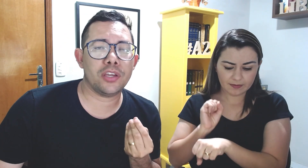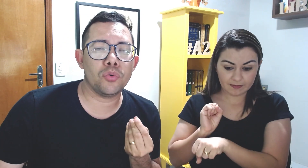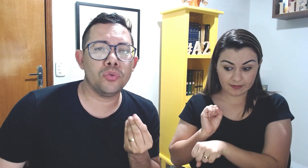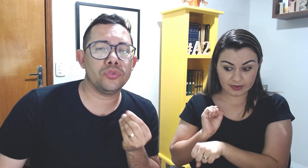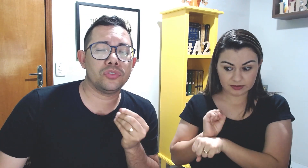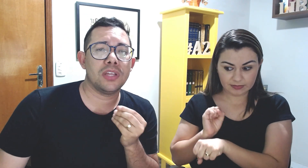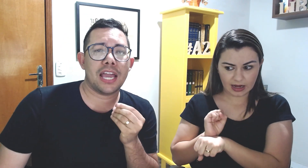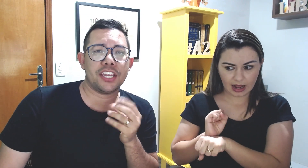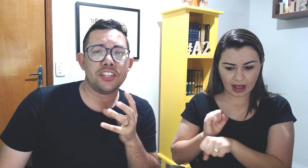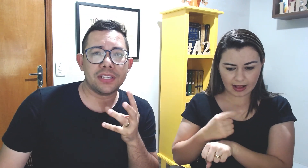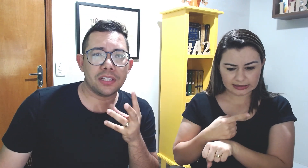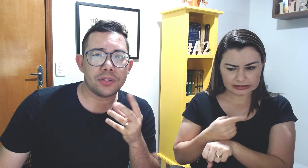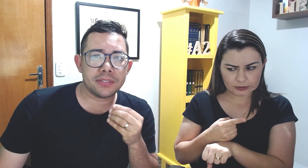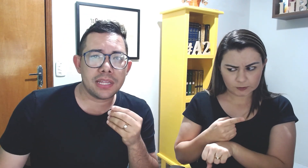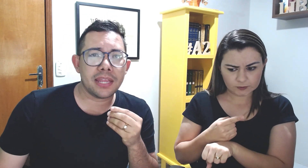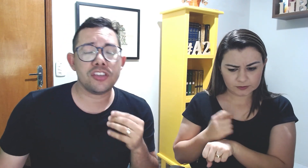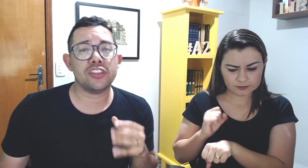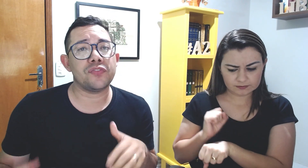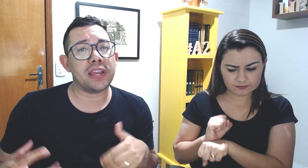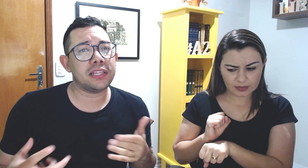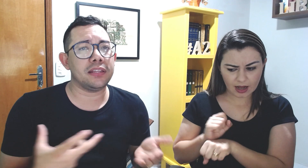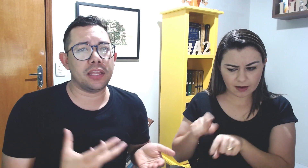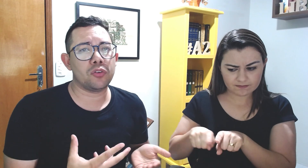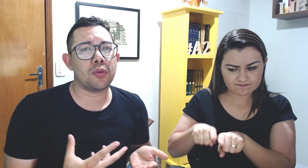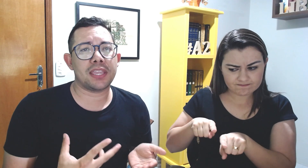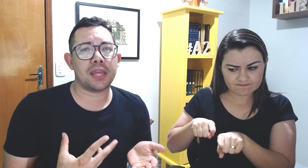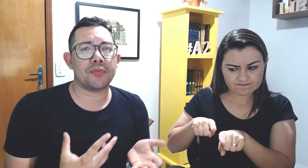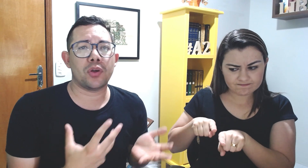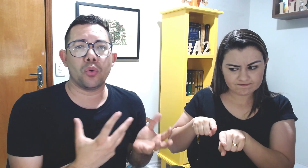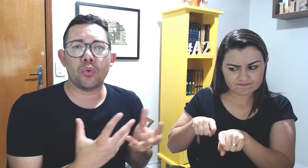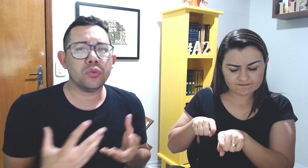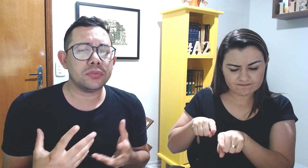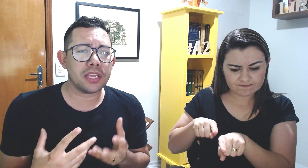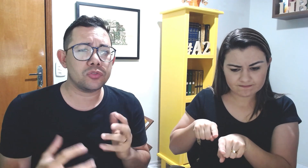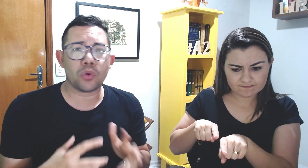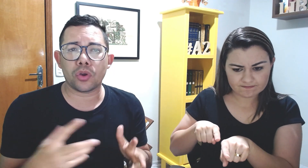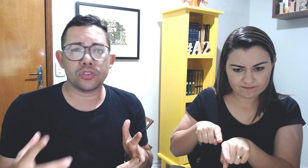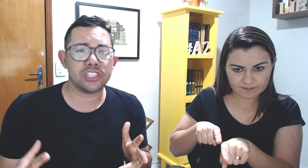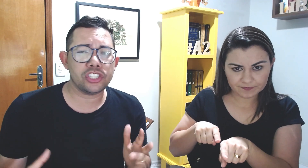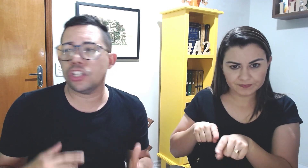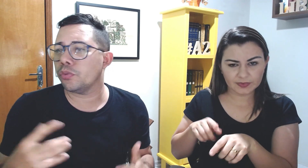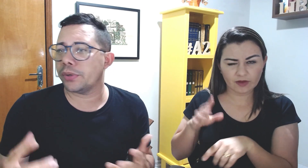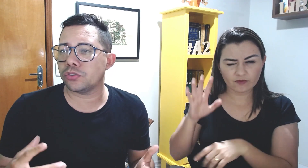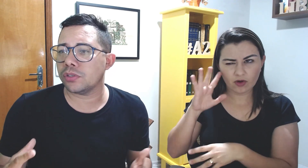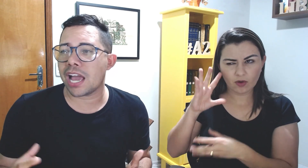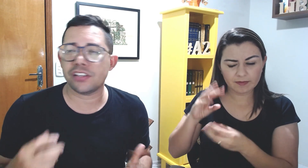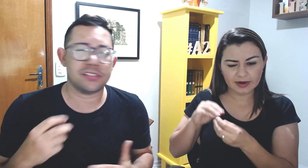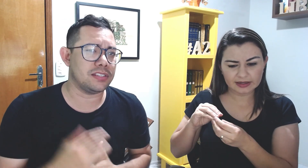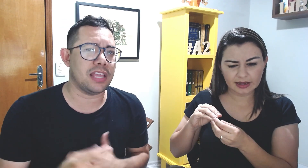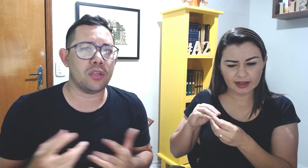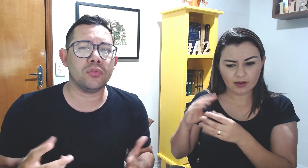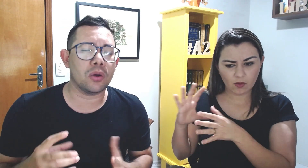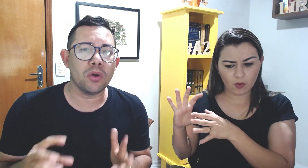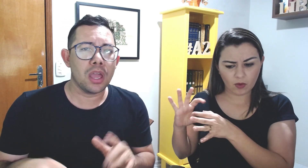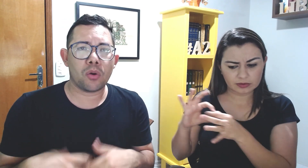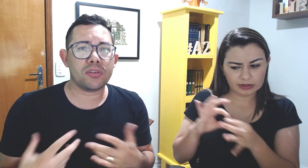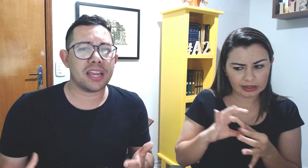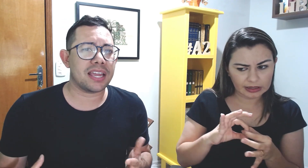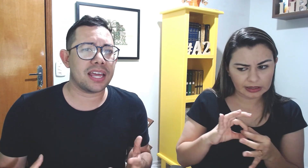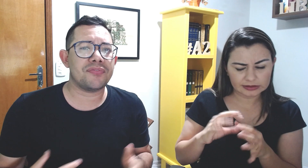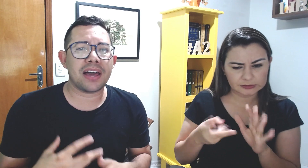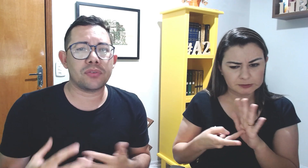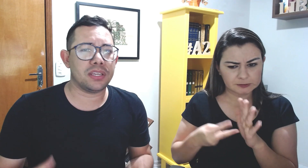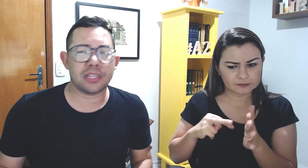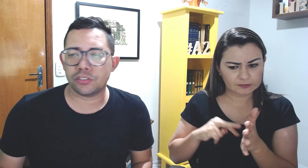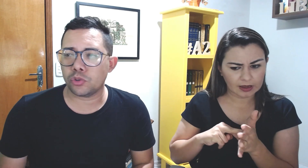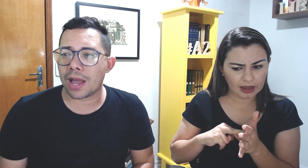de segundos, a gente vai dando esse delay, a gente vai entendendo, como a Kelma falou, o contexto, qual que é o sentido, o personagem, se tem ou não, qual que é